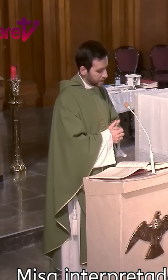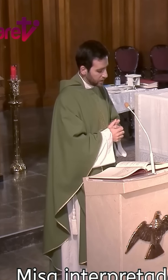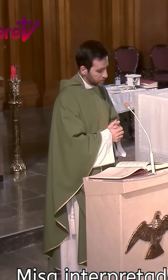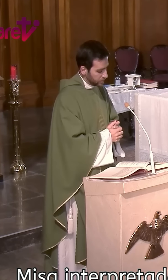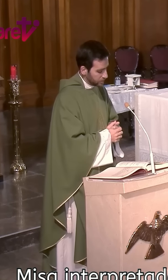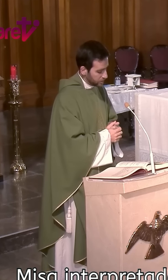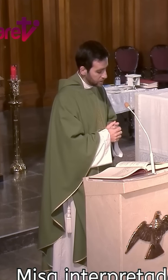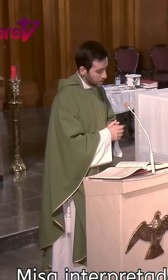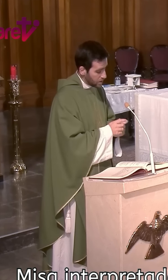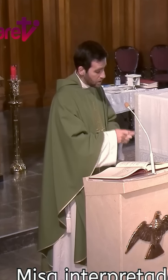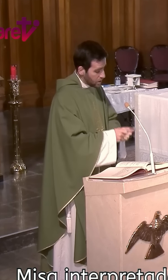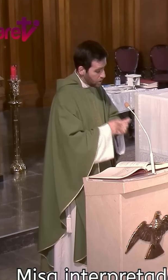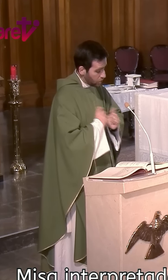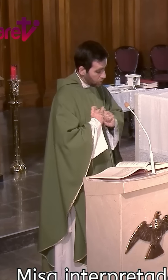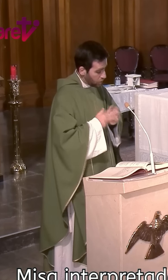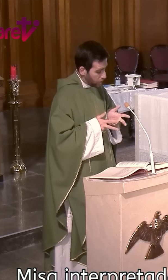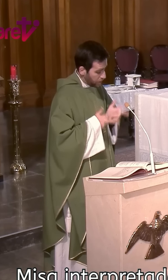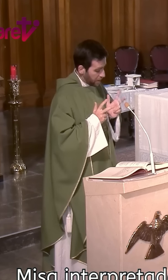Contestaron: